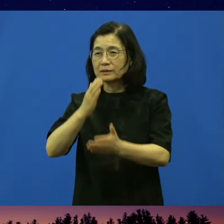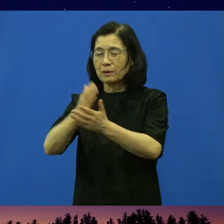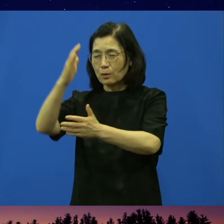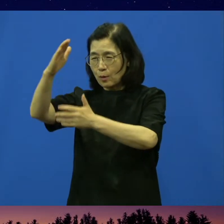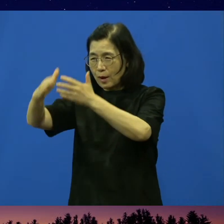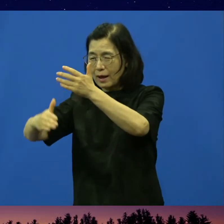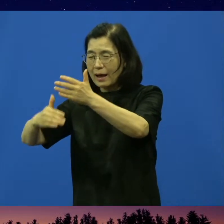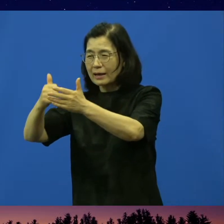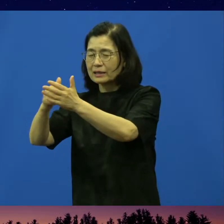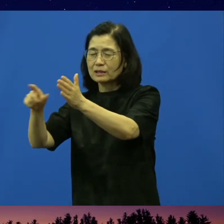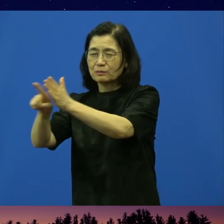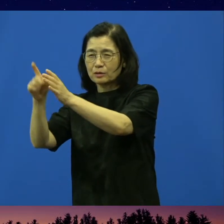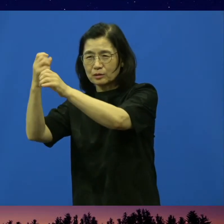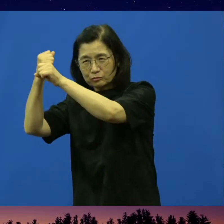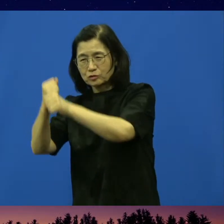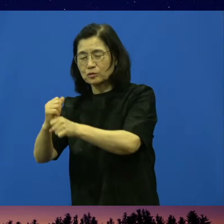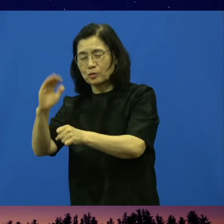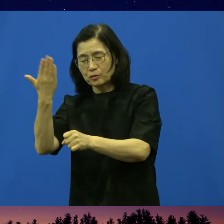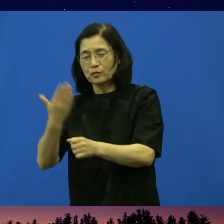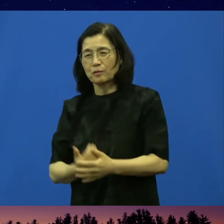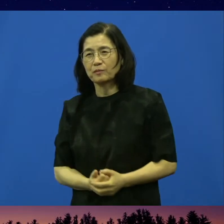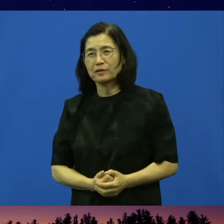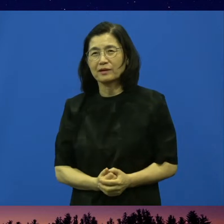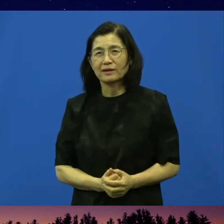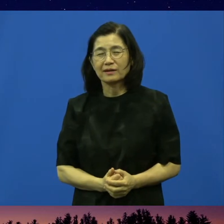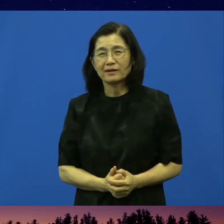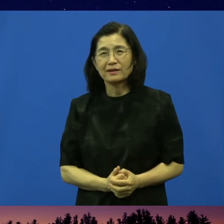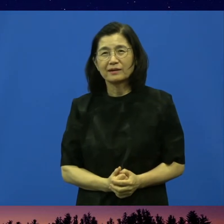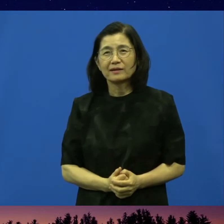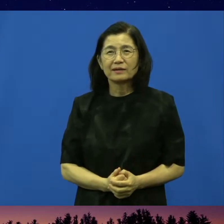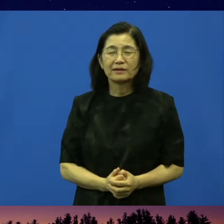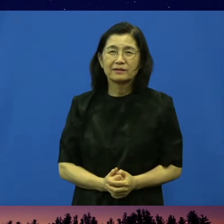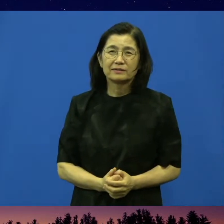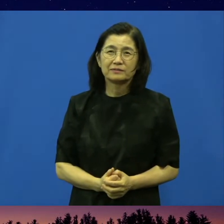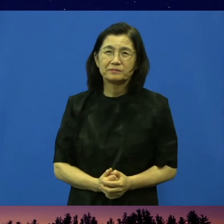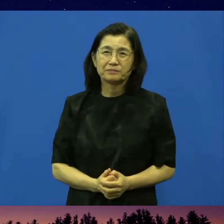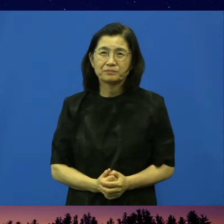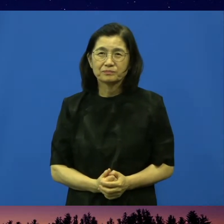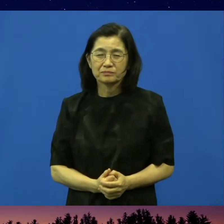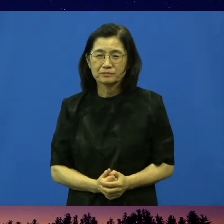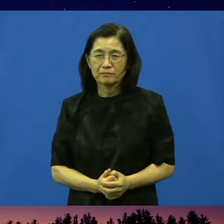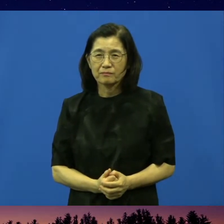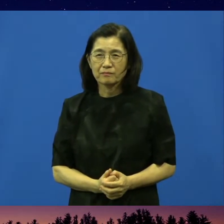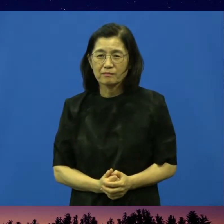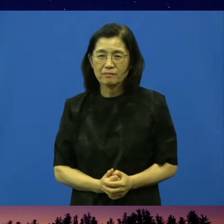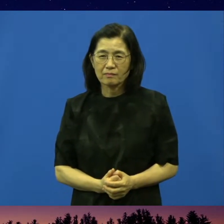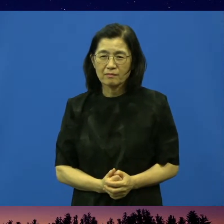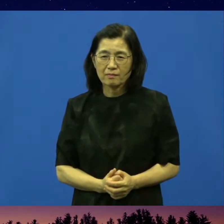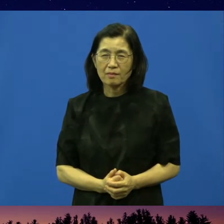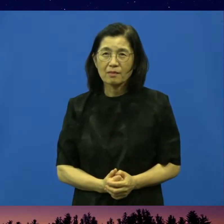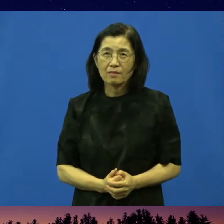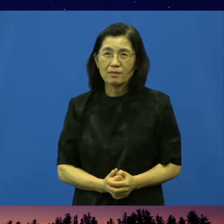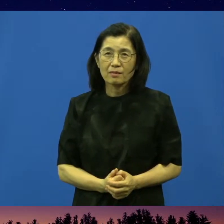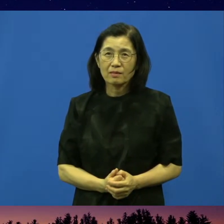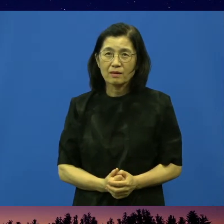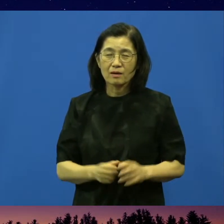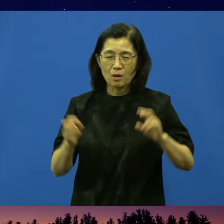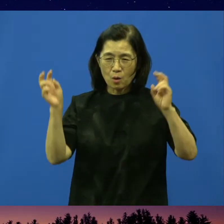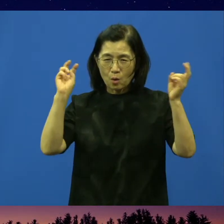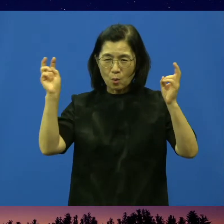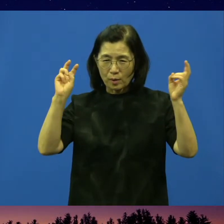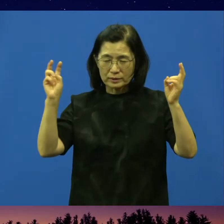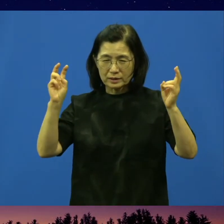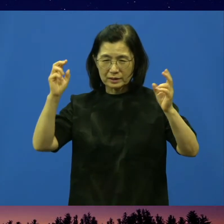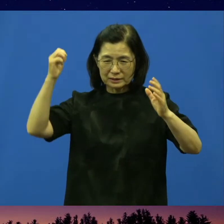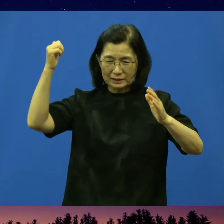하나님이 안 보이는 사람이라면 그것이 끝나서 우리 끝난 거예요. 그러니까 죽으려고 그러죠. 사업이 실패하고 삶이